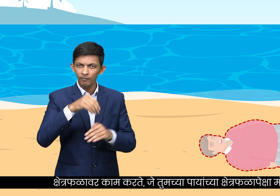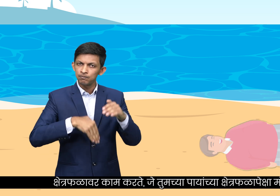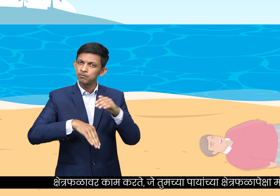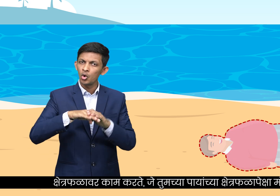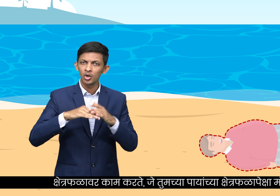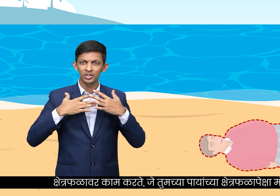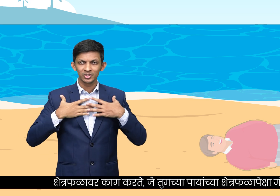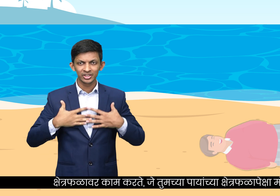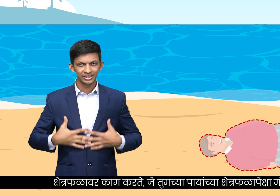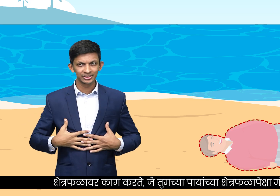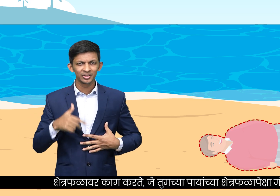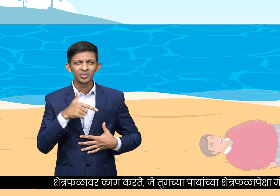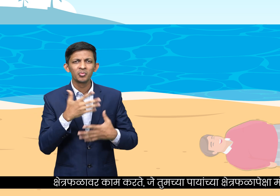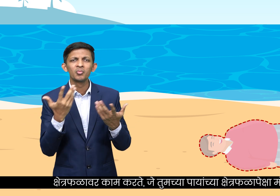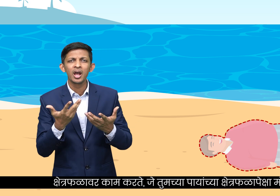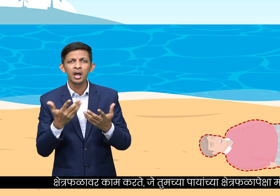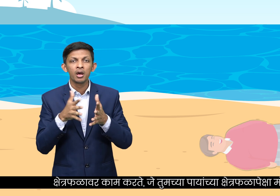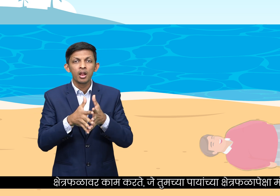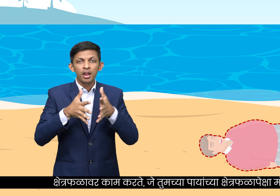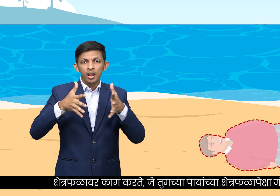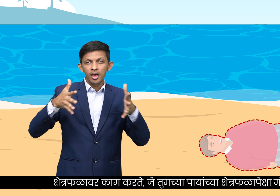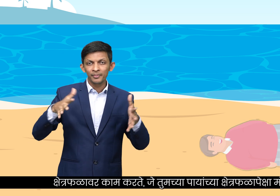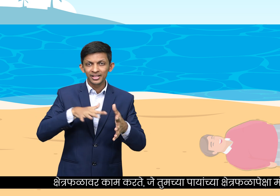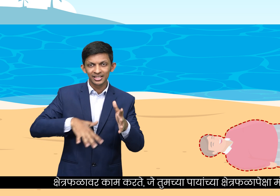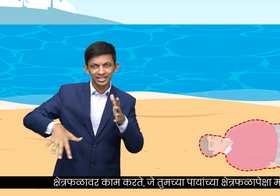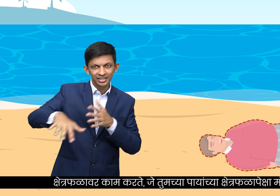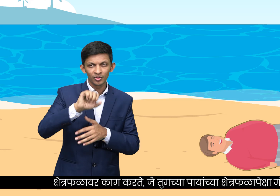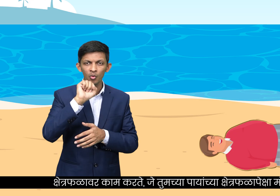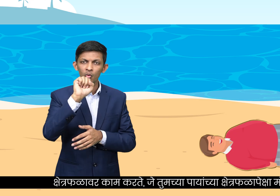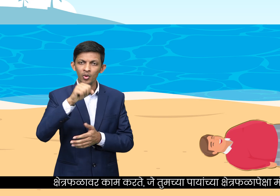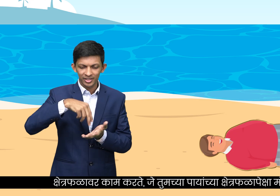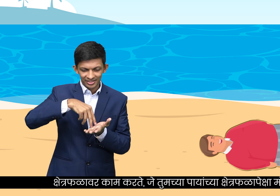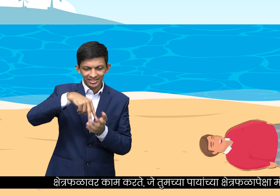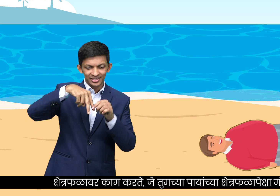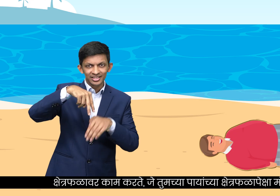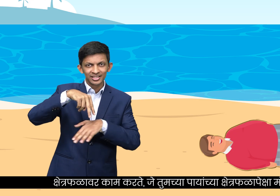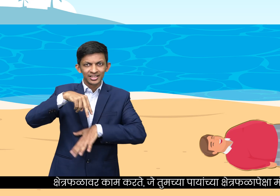काम करते, जे तुमच्या पायाच्या क्षेत्रफळापेक्षा मोठे असते.